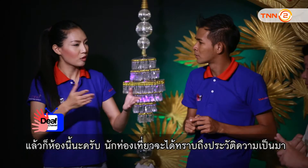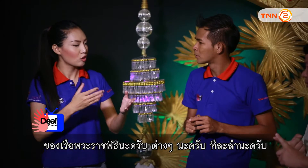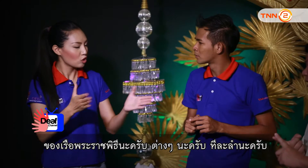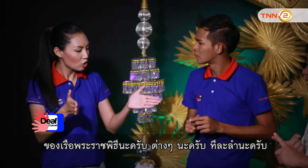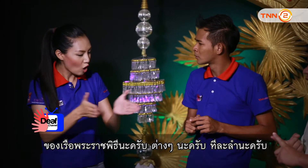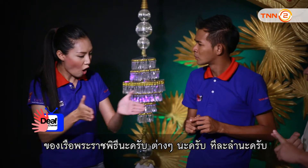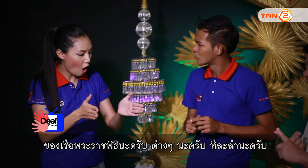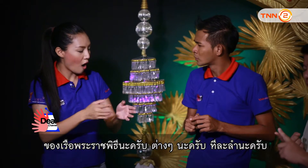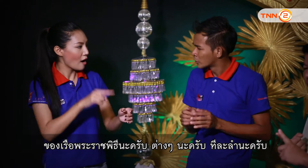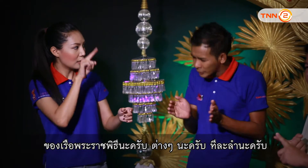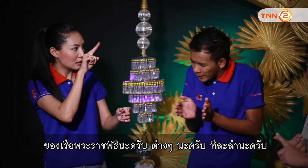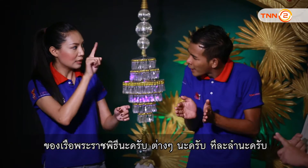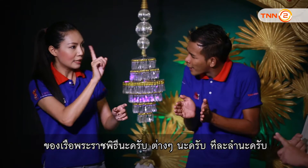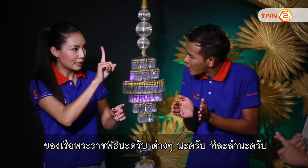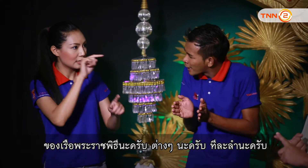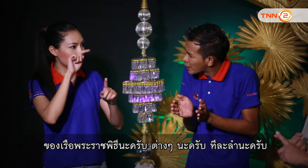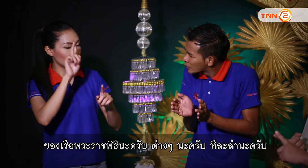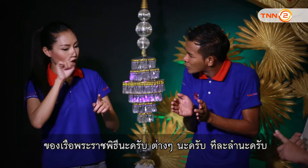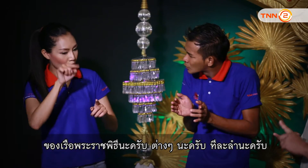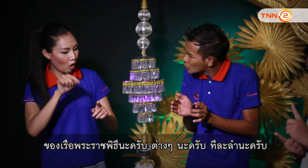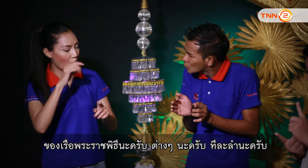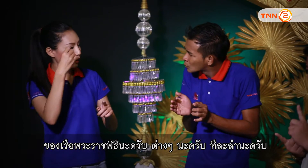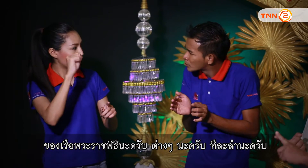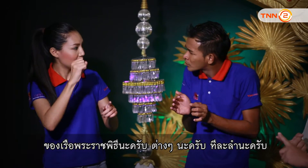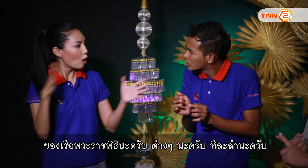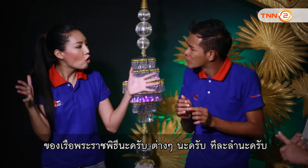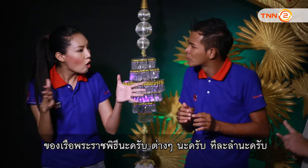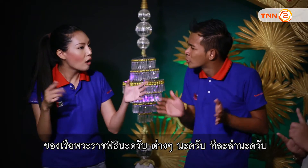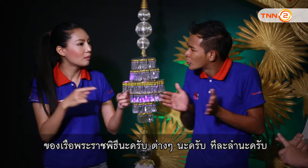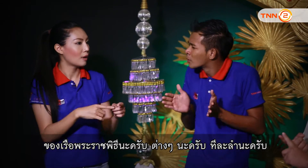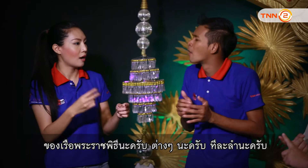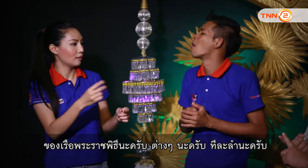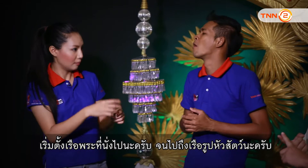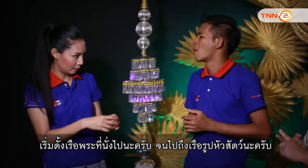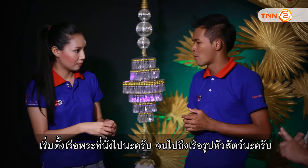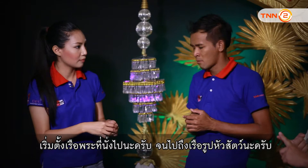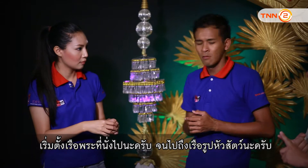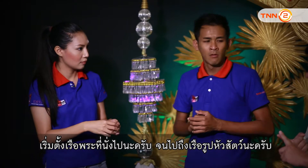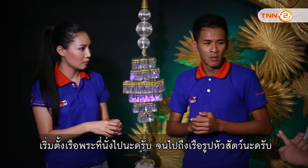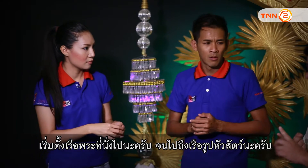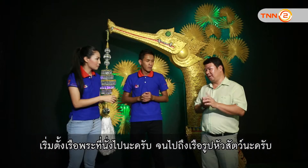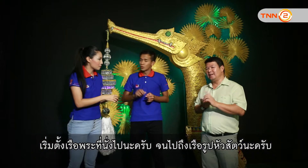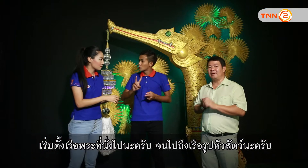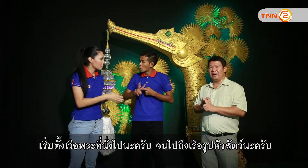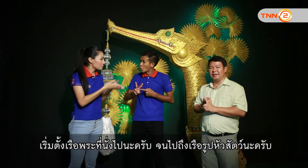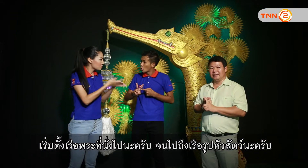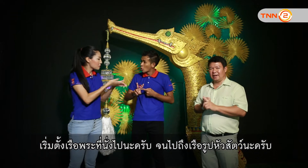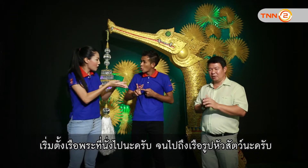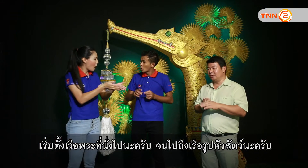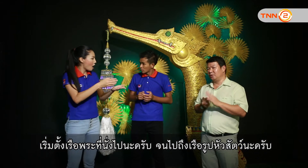เรือพระราชพิธีนะครับต่างๆนะครับทีละลำนะครับเริ่มตั้งแต่เรือพระที่นั่งไปนะครับจน